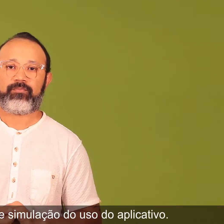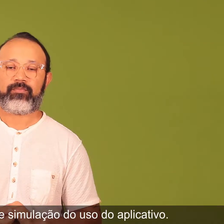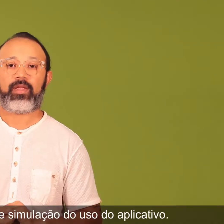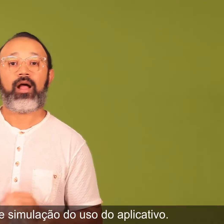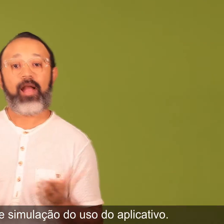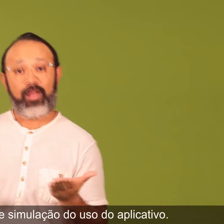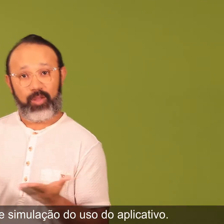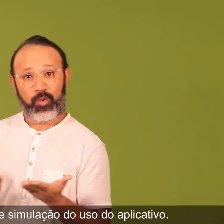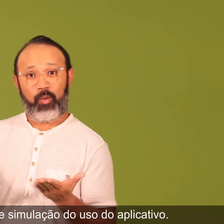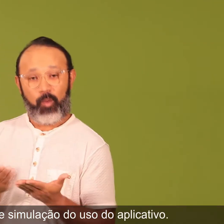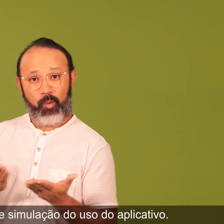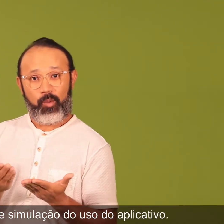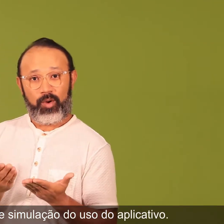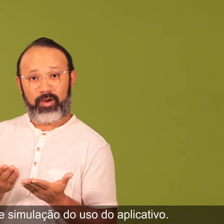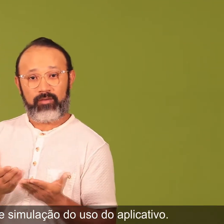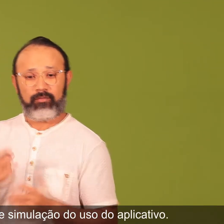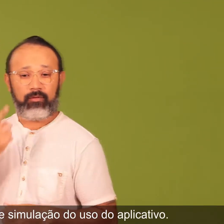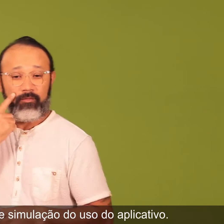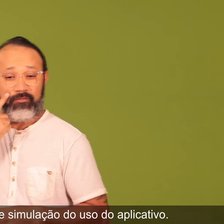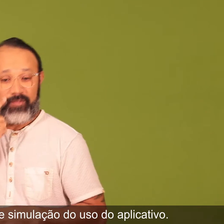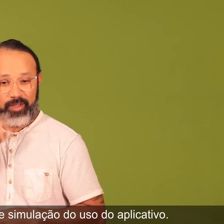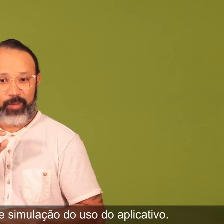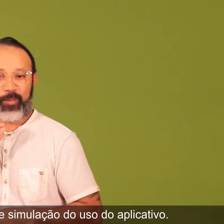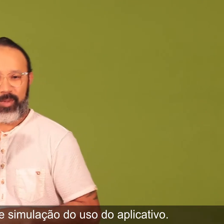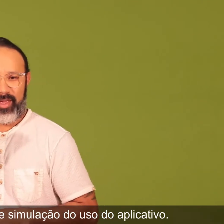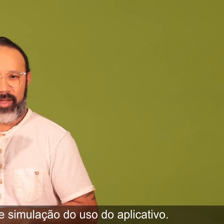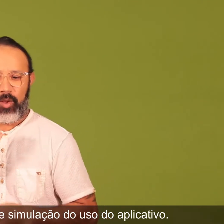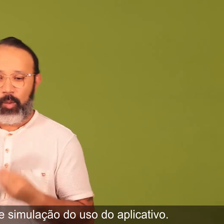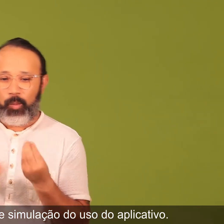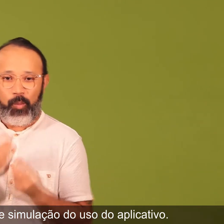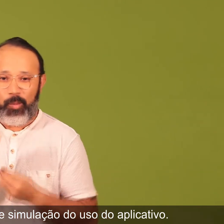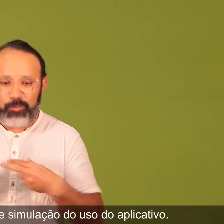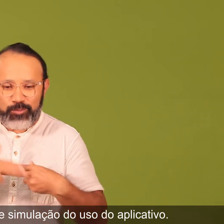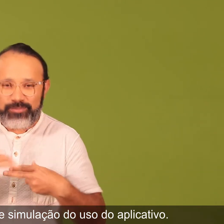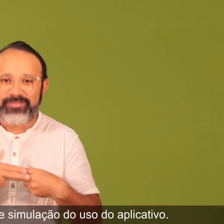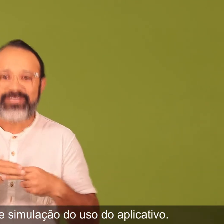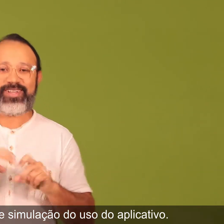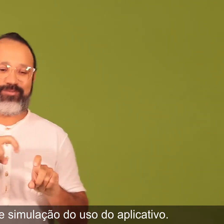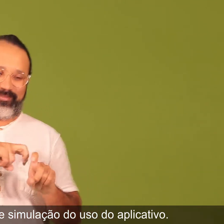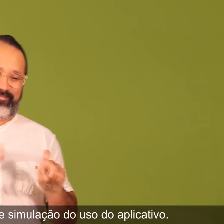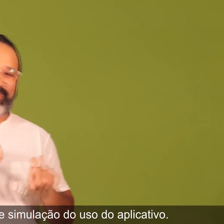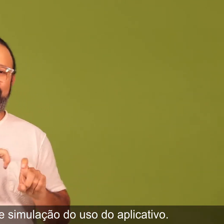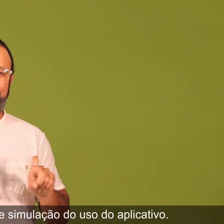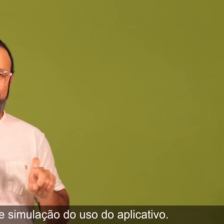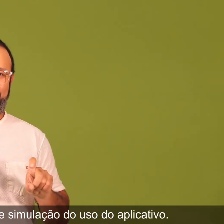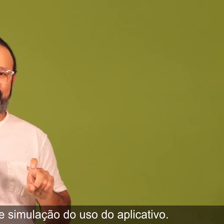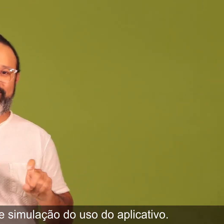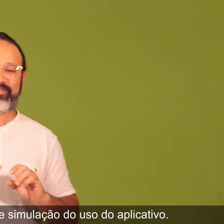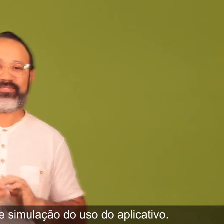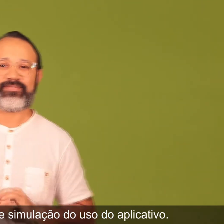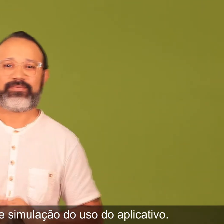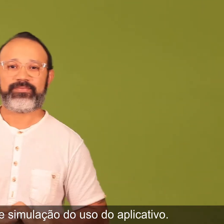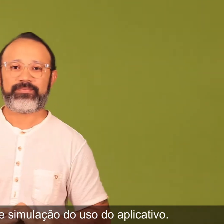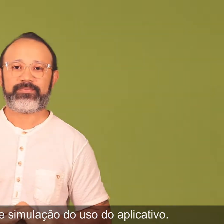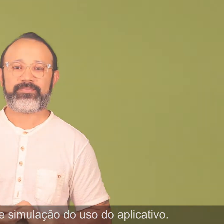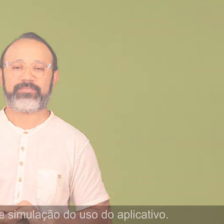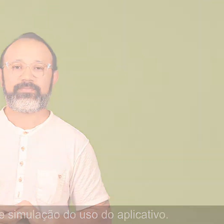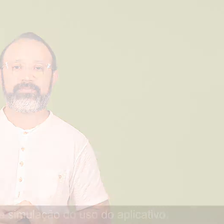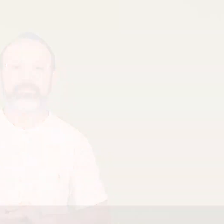e veremos agora uma breve simulação do uso do aplicativo